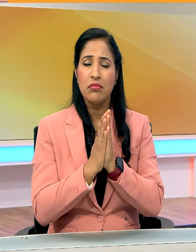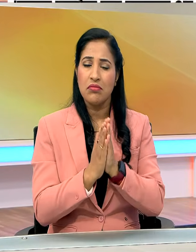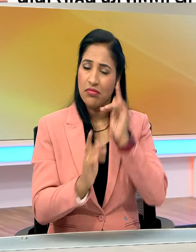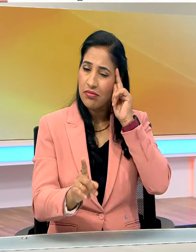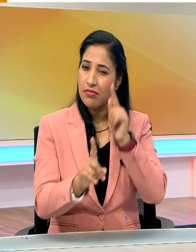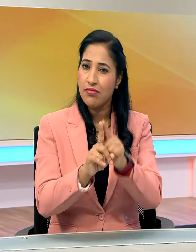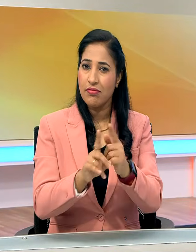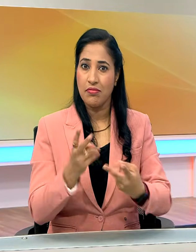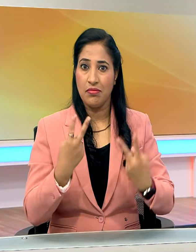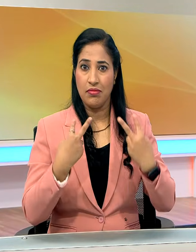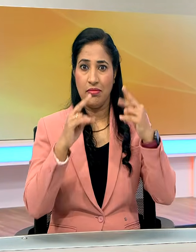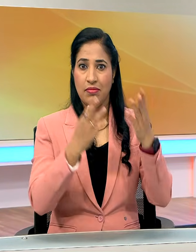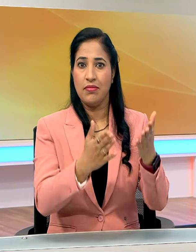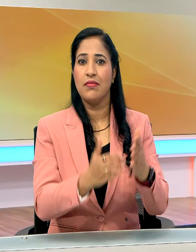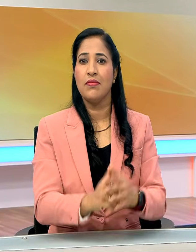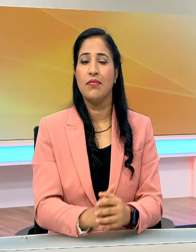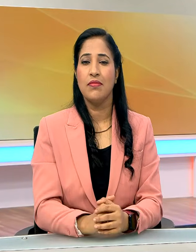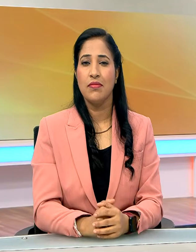है।